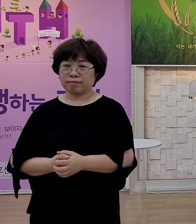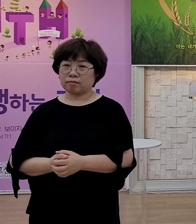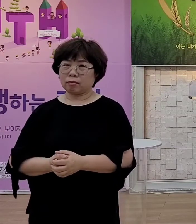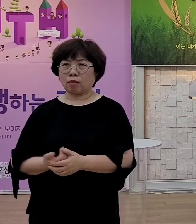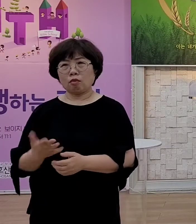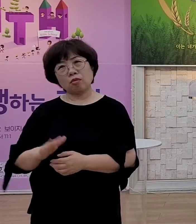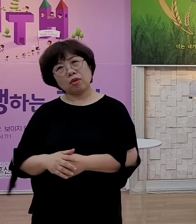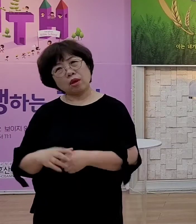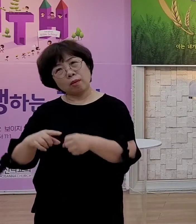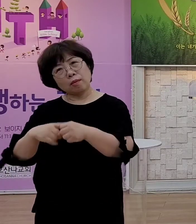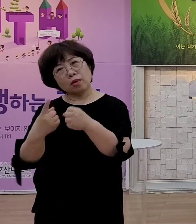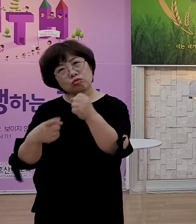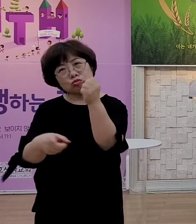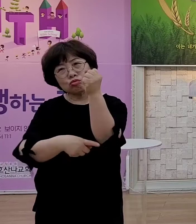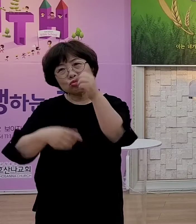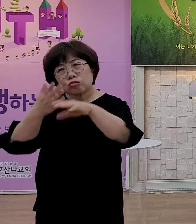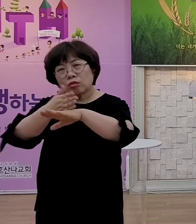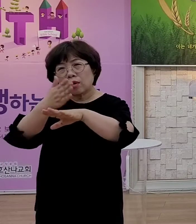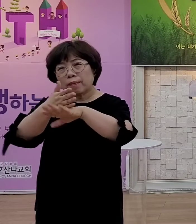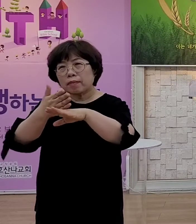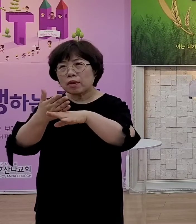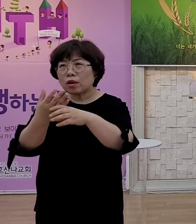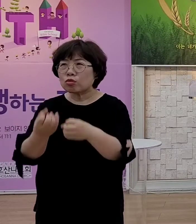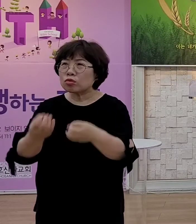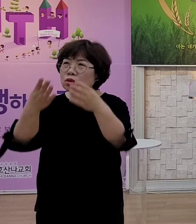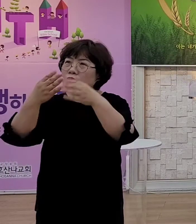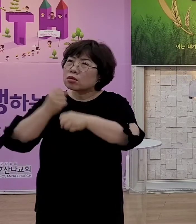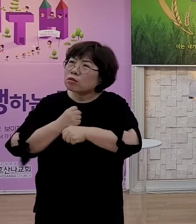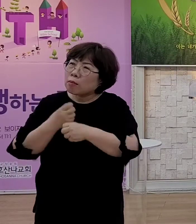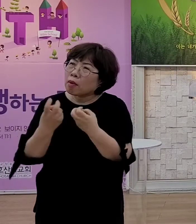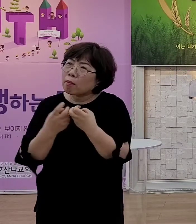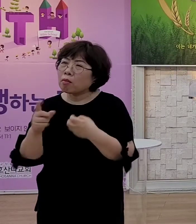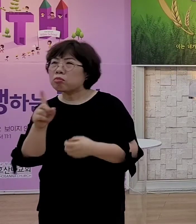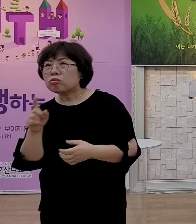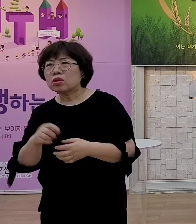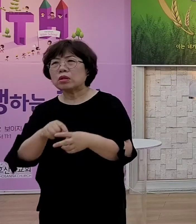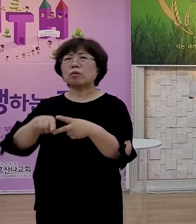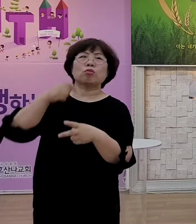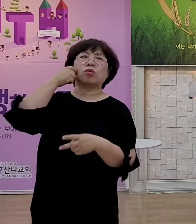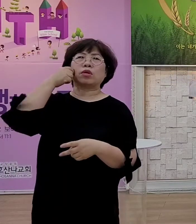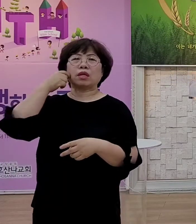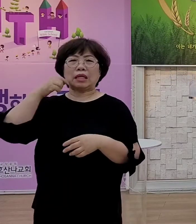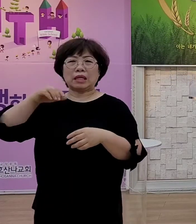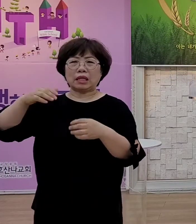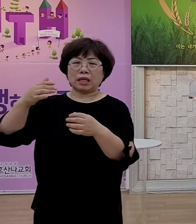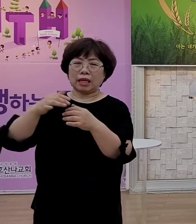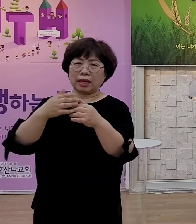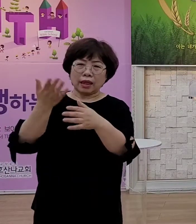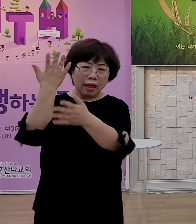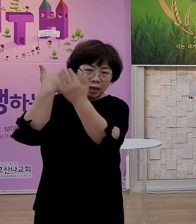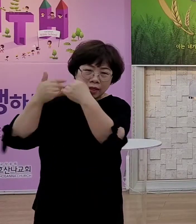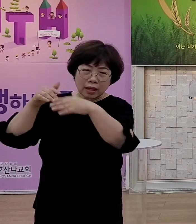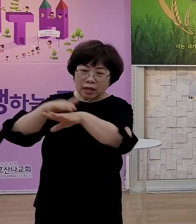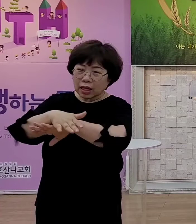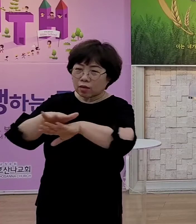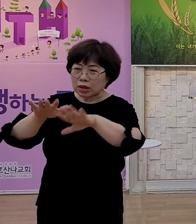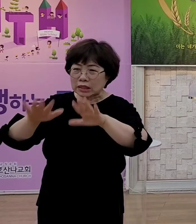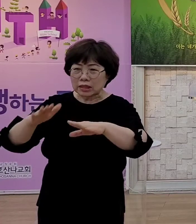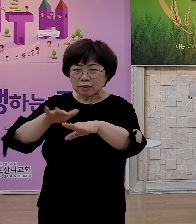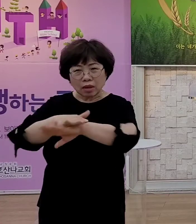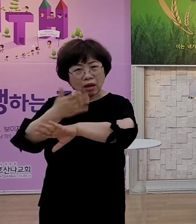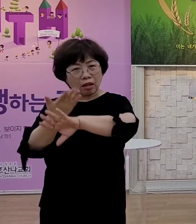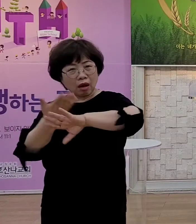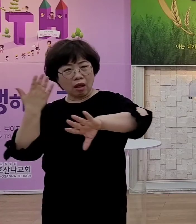그걸 어떻게 이해해야 될까? 우리와 전혀 상관없는데 굳이 그러면 뭐 우리가 이 옛날 그 율법이었던 이 맥주